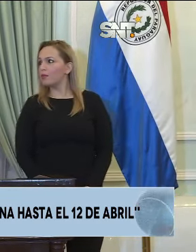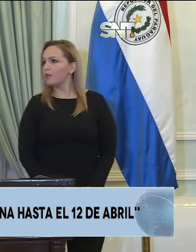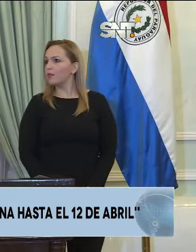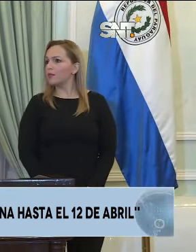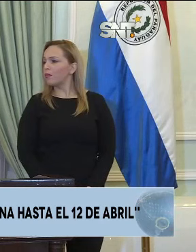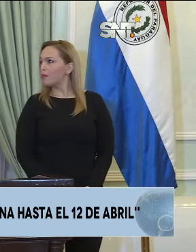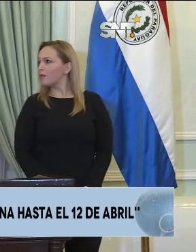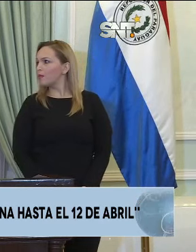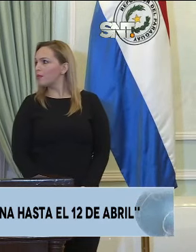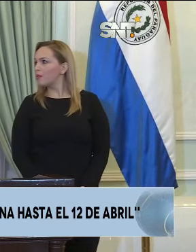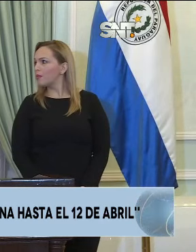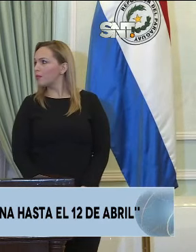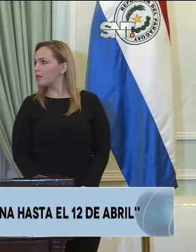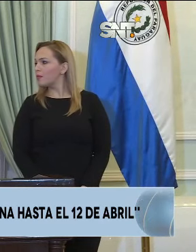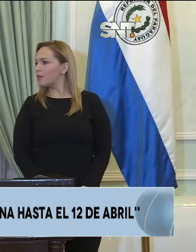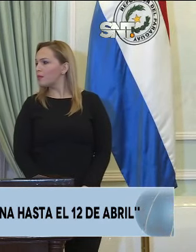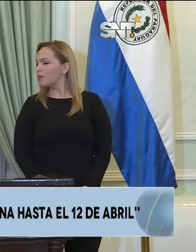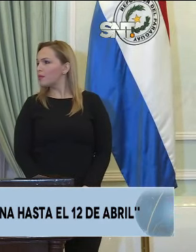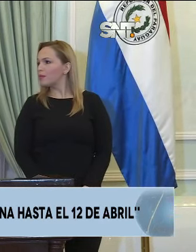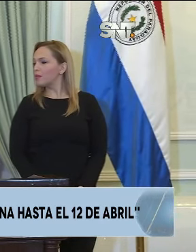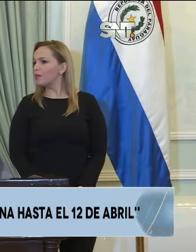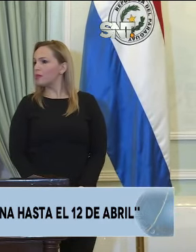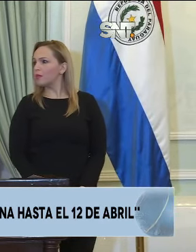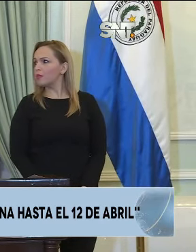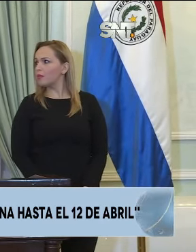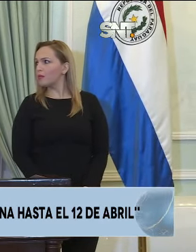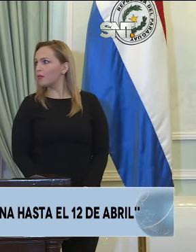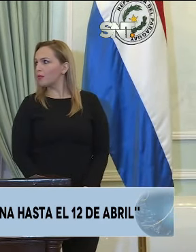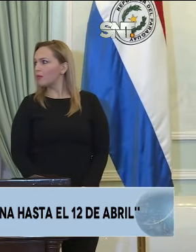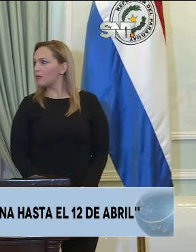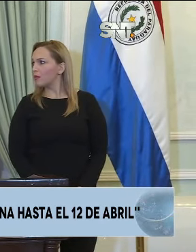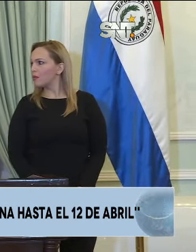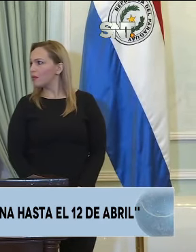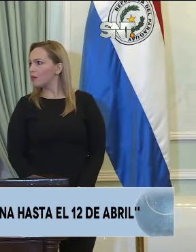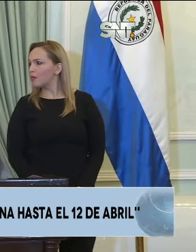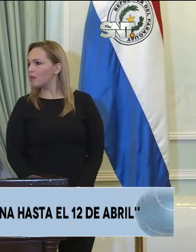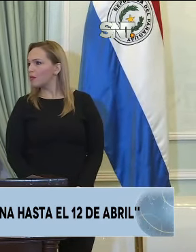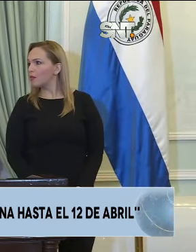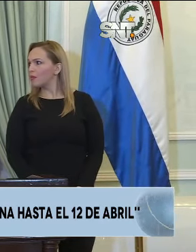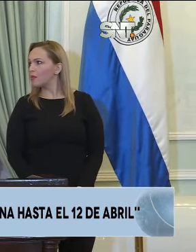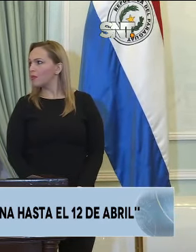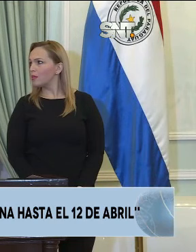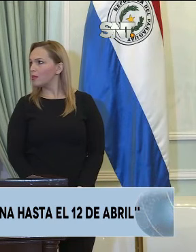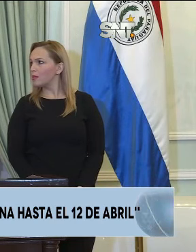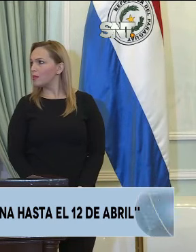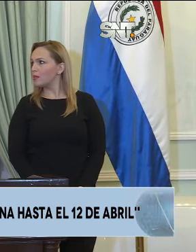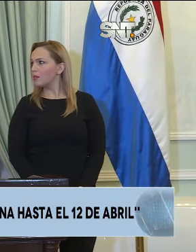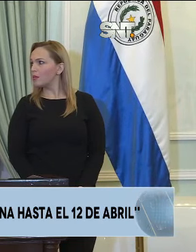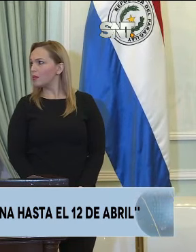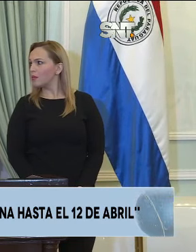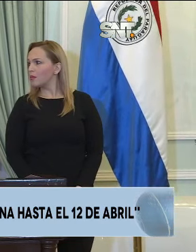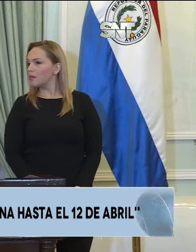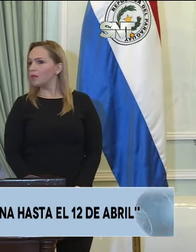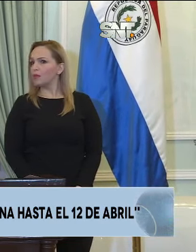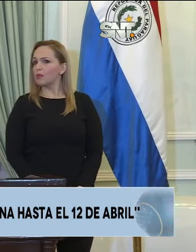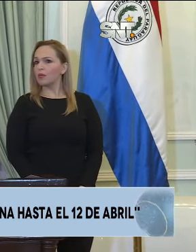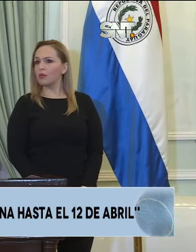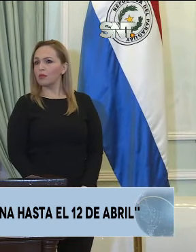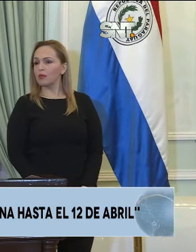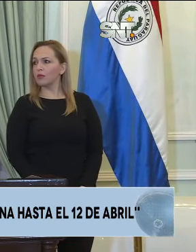de marzo se adopta el aislamiento total. Se extiende la cuarentena hasta el 12 de abril, pero a partir de esta